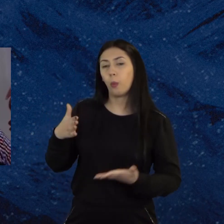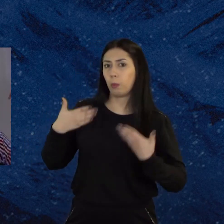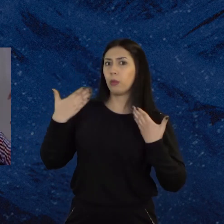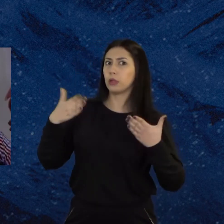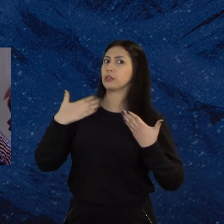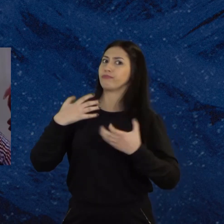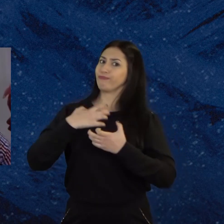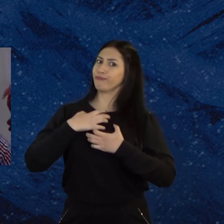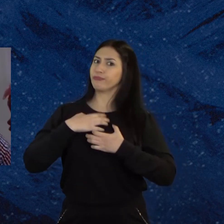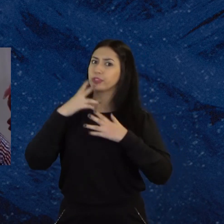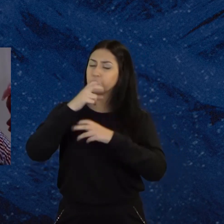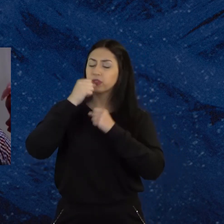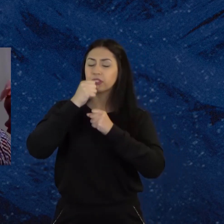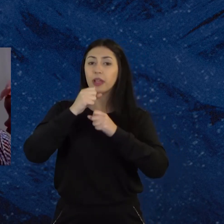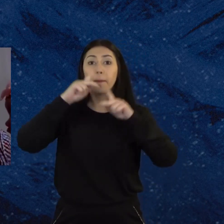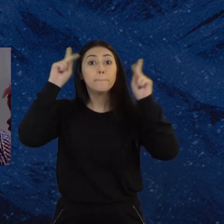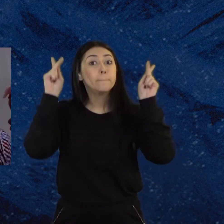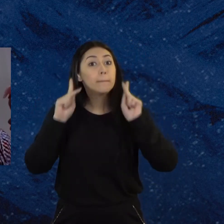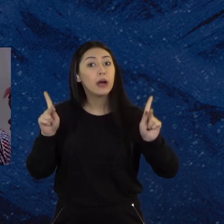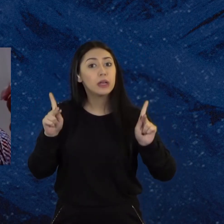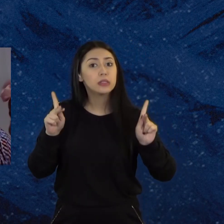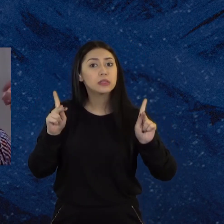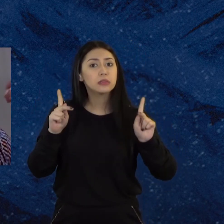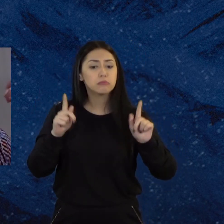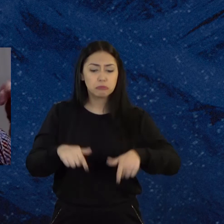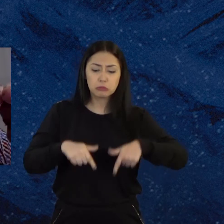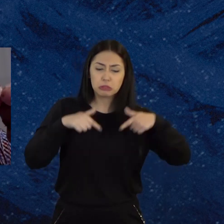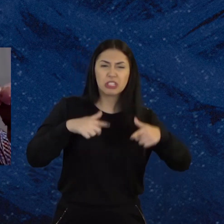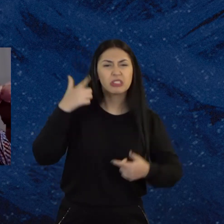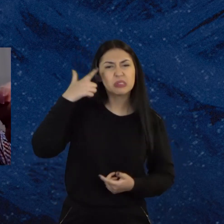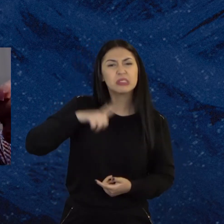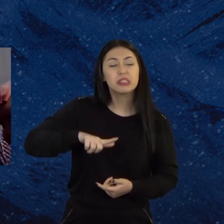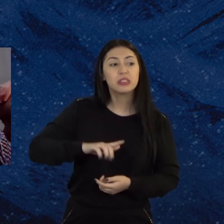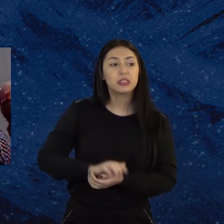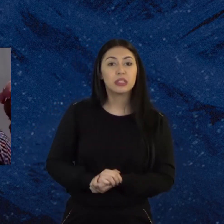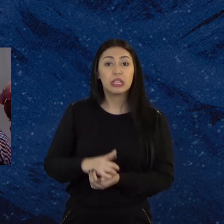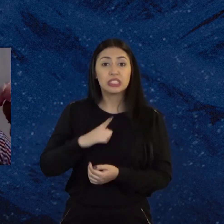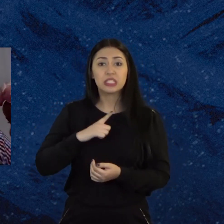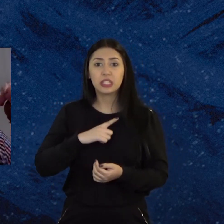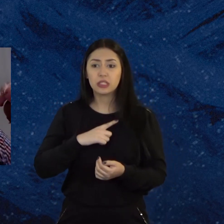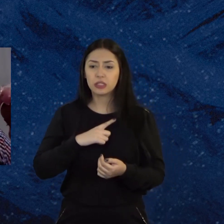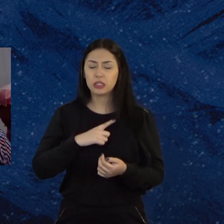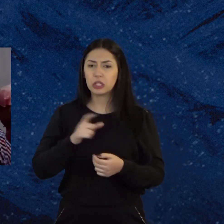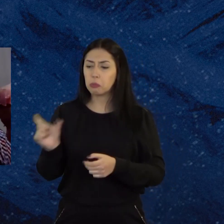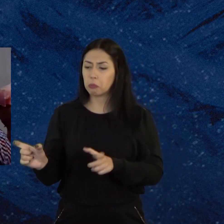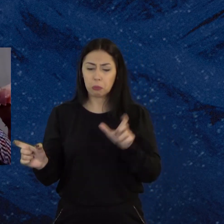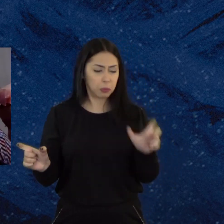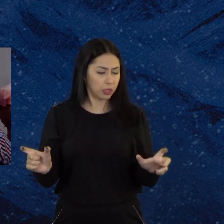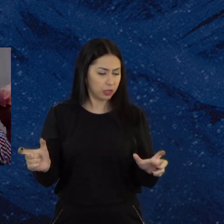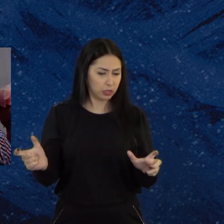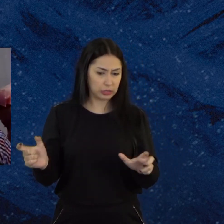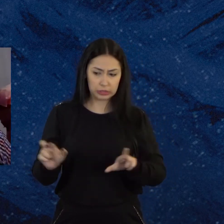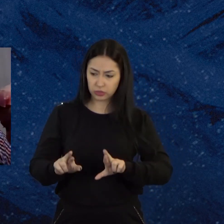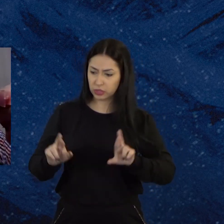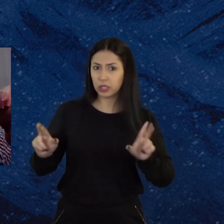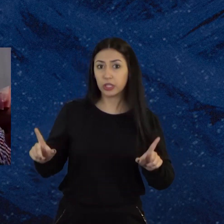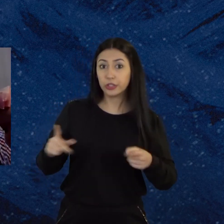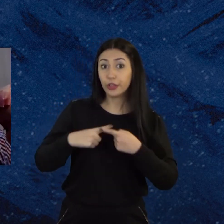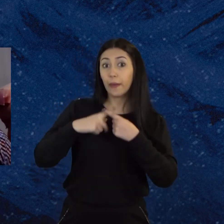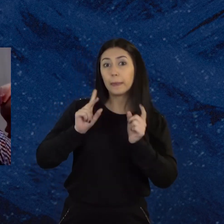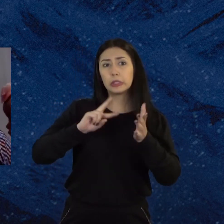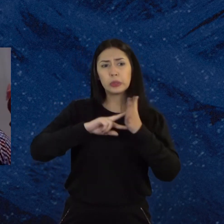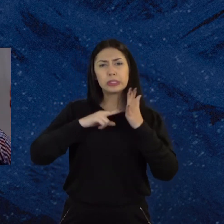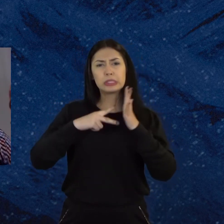muito encorajado. Paz para lutar. Existe ali um contraste nessas duas palavras, mas que traz para nós um significado